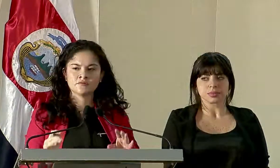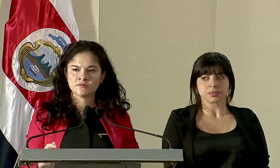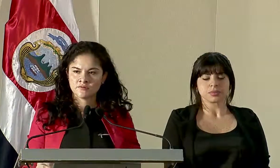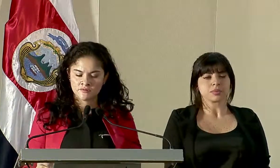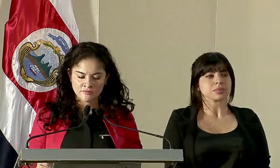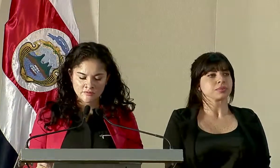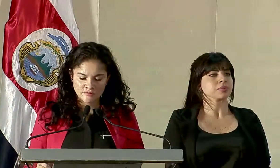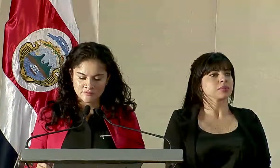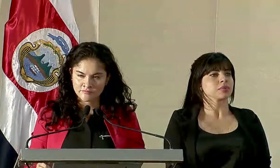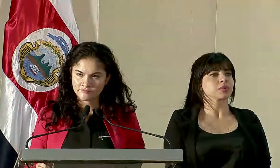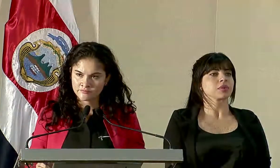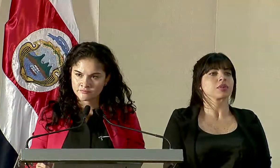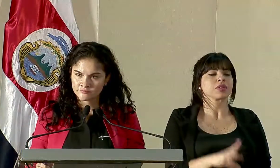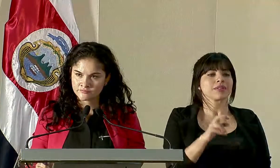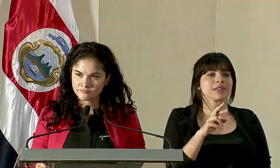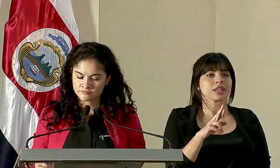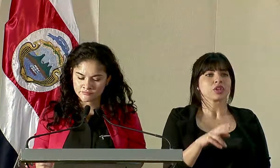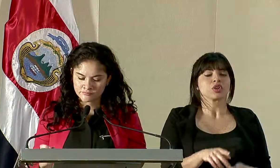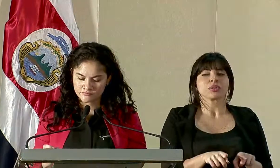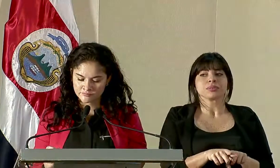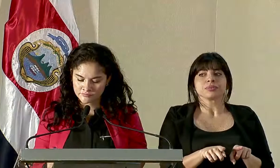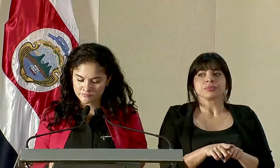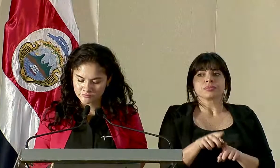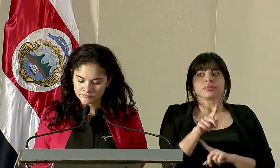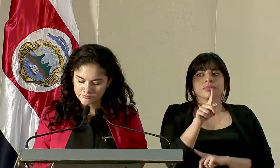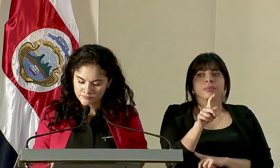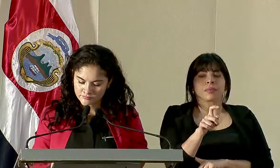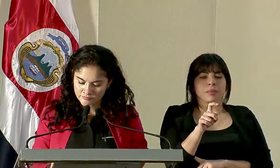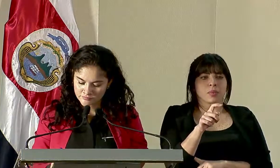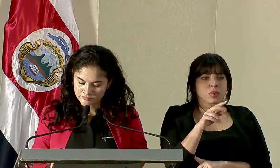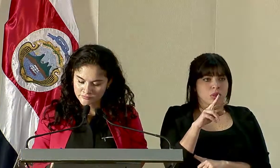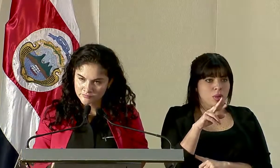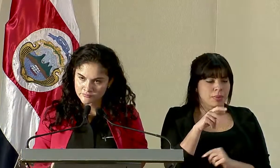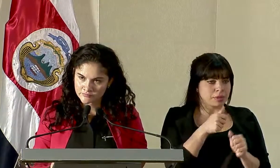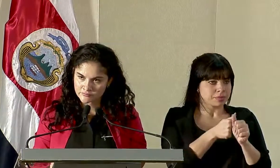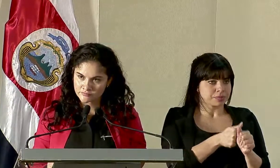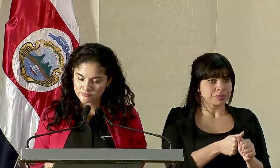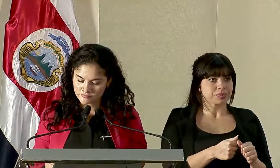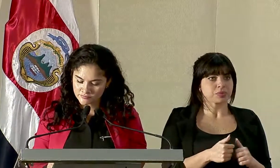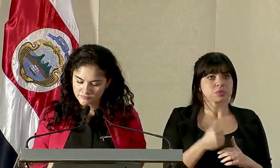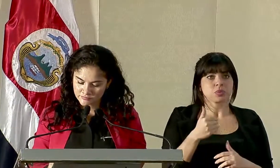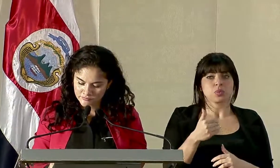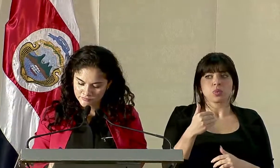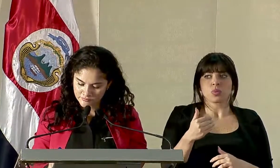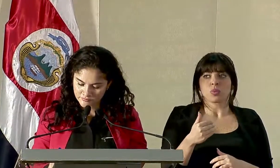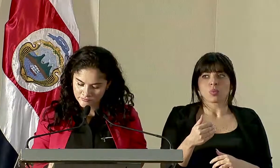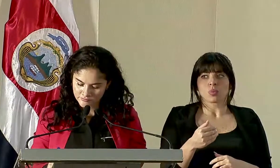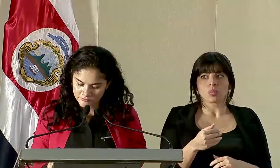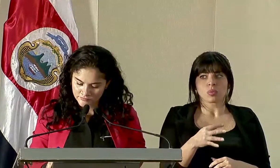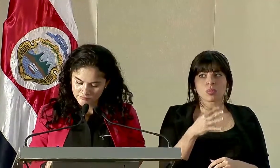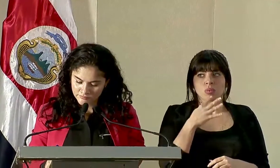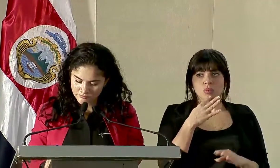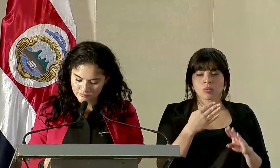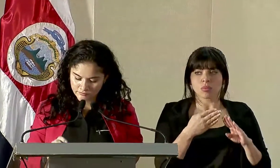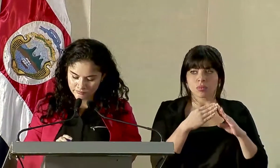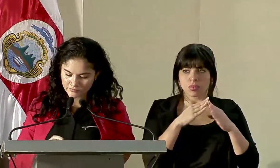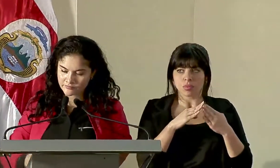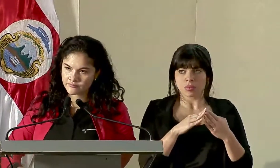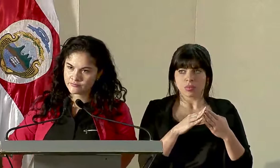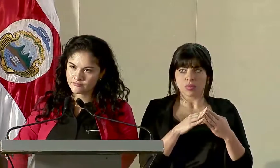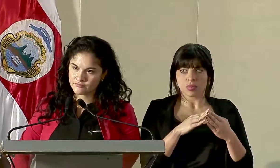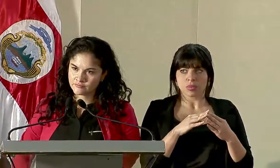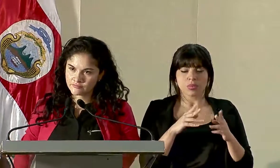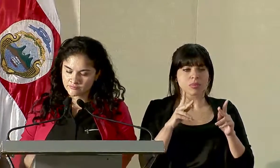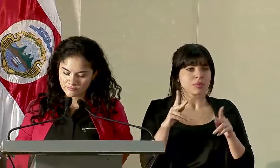Don Víctor, insistiendo también con la pregunta del colega, cuando uno le presenta a la población estas cifras, la gente no